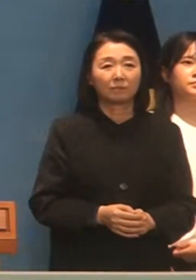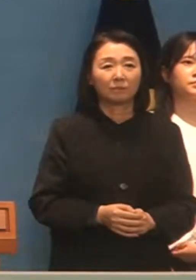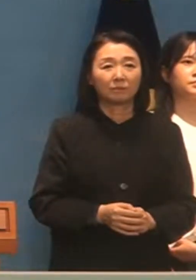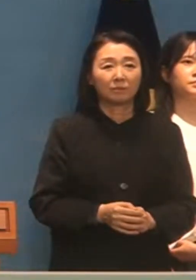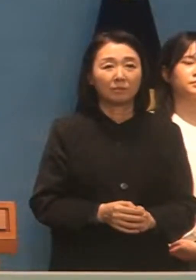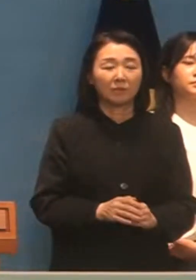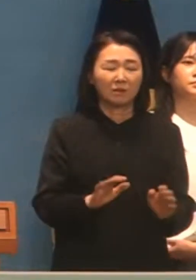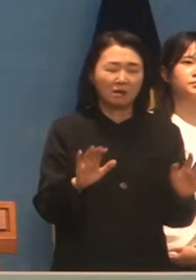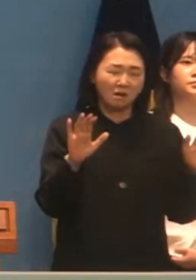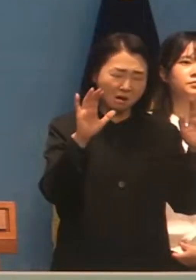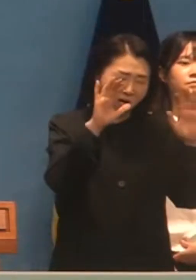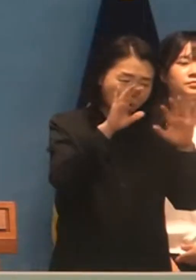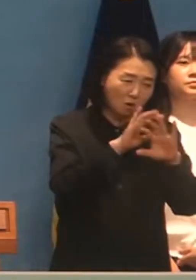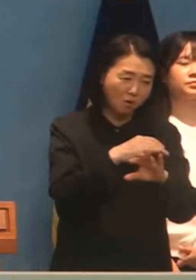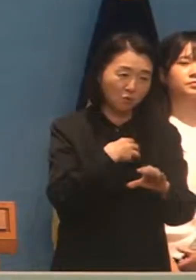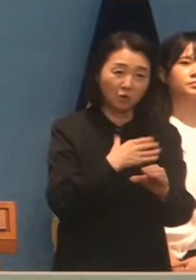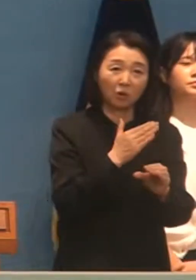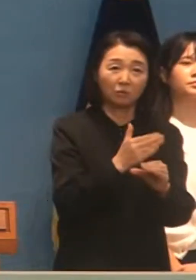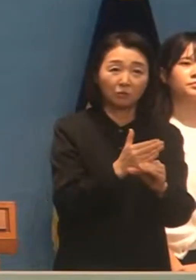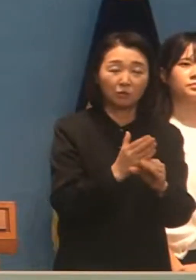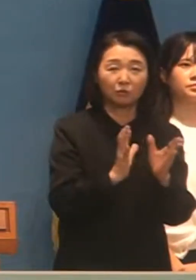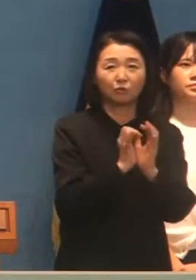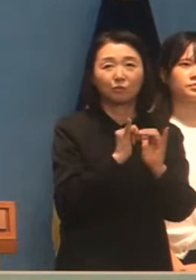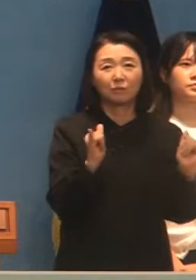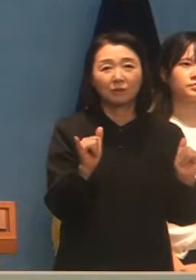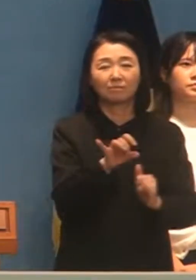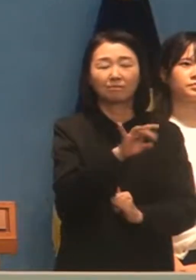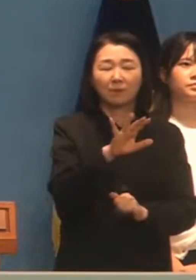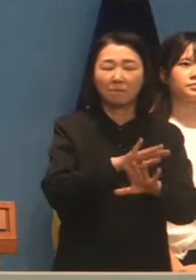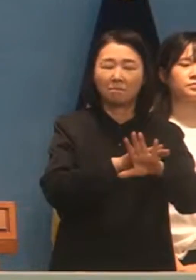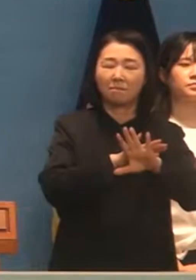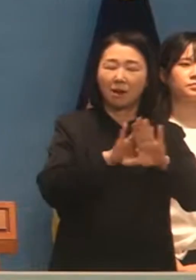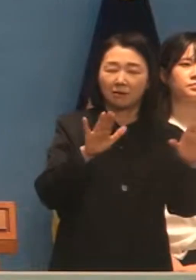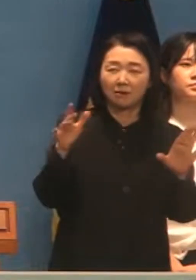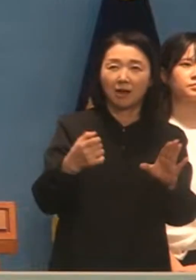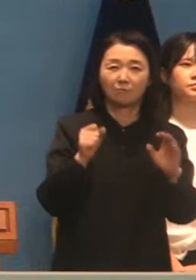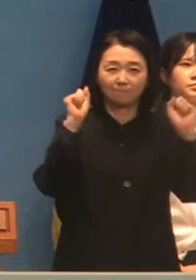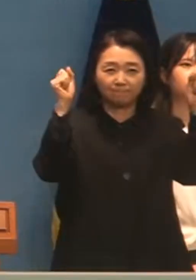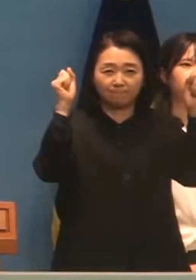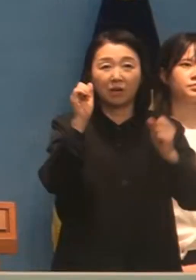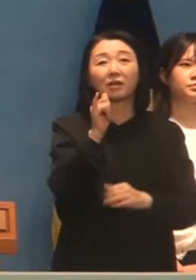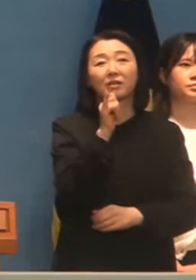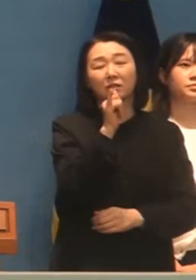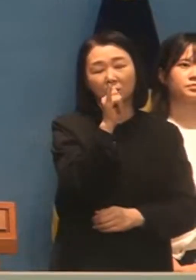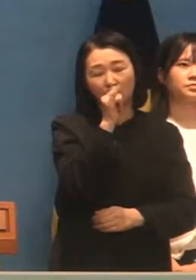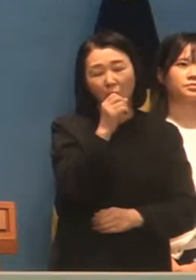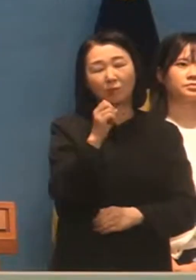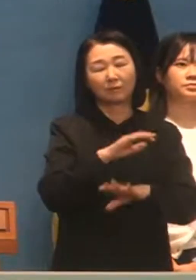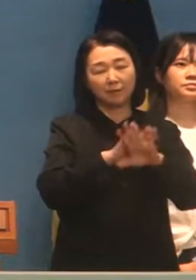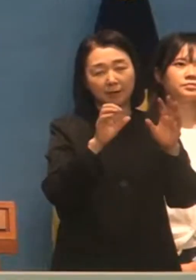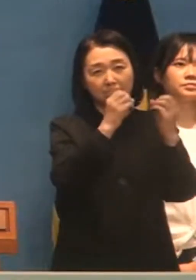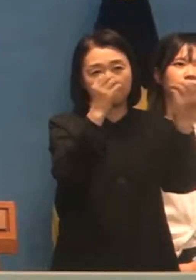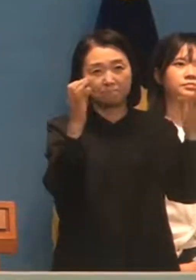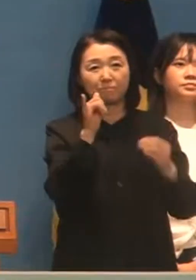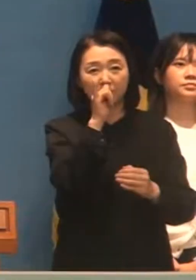캄캄한 위기 속에서도 국민은 저마다 가장 밝은 것을 들고 나와서 나라를 밝혔습니다.